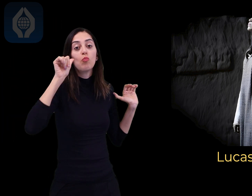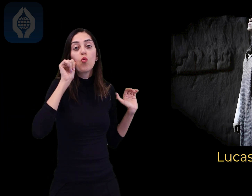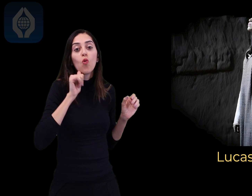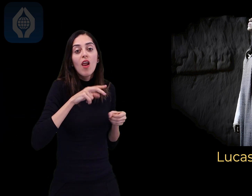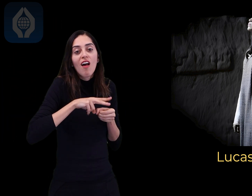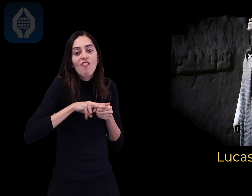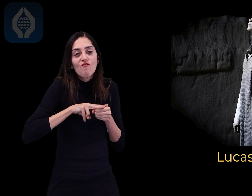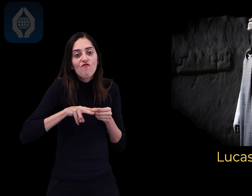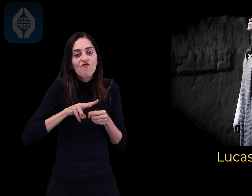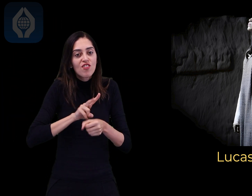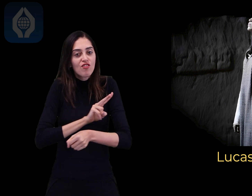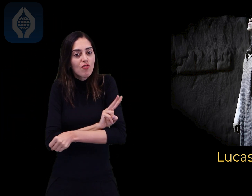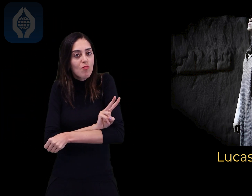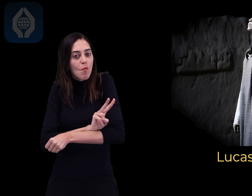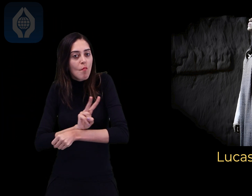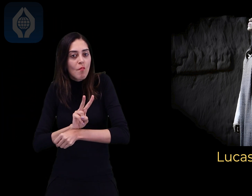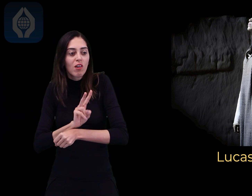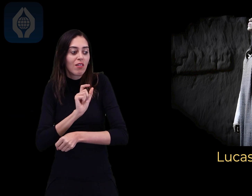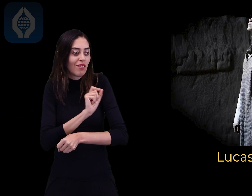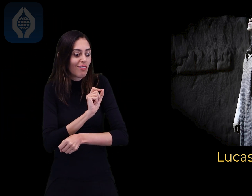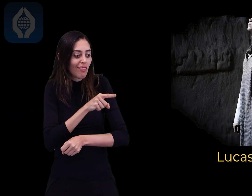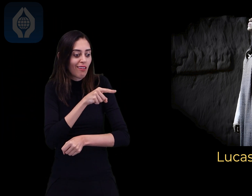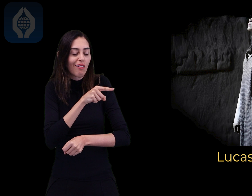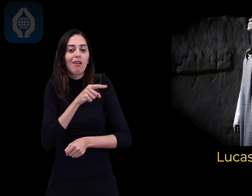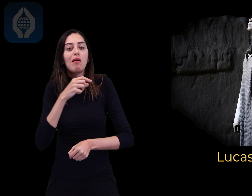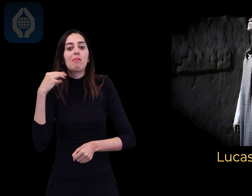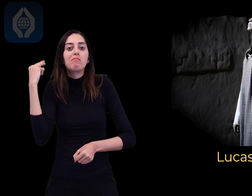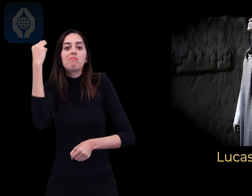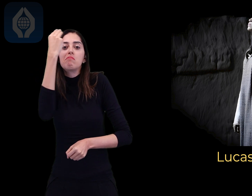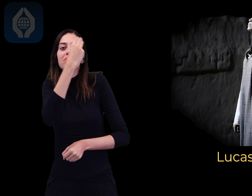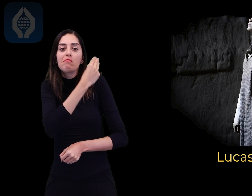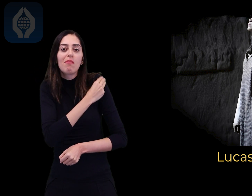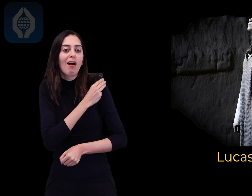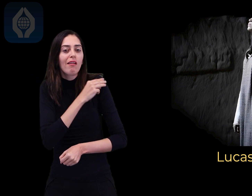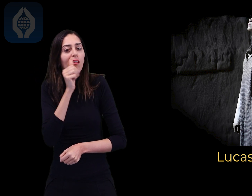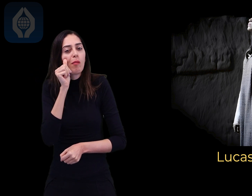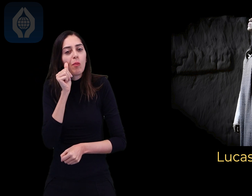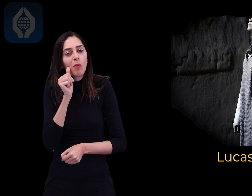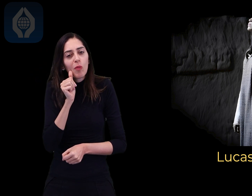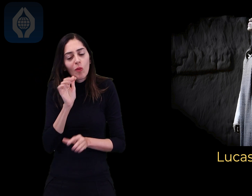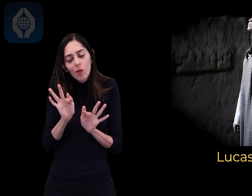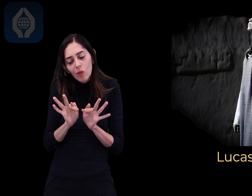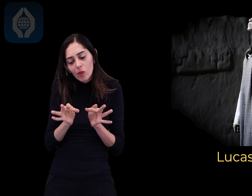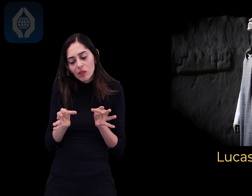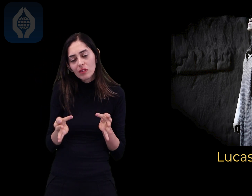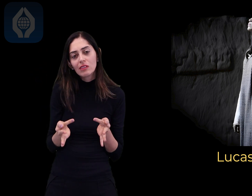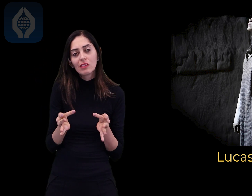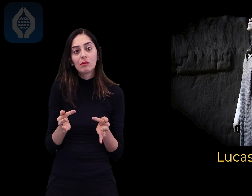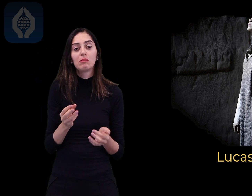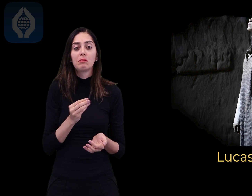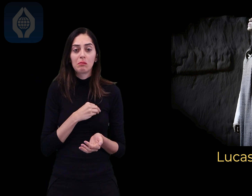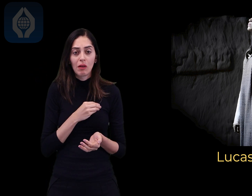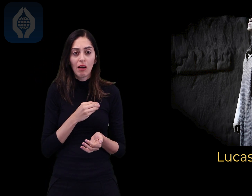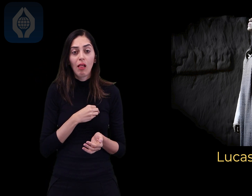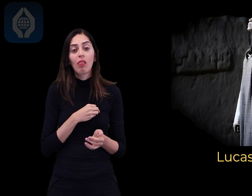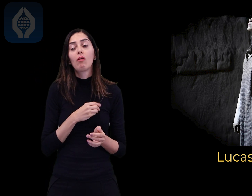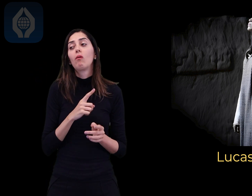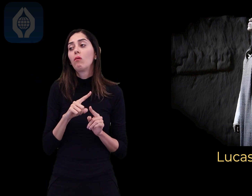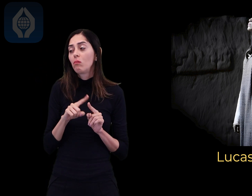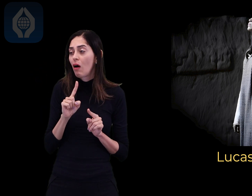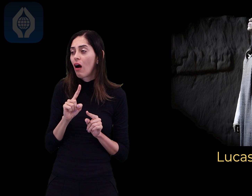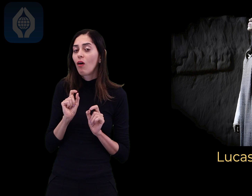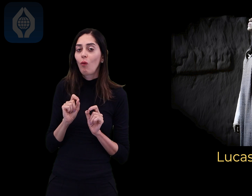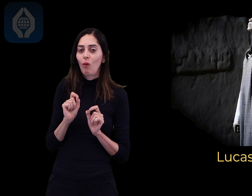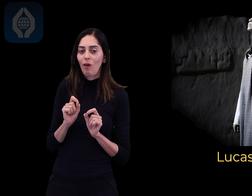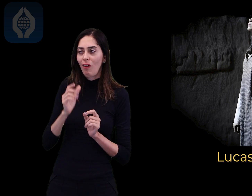moça comum que, apesar de ser pecadora, confiava que o Senhor enviaria o libertador. Deus escolheu Maria para